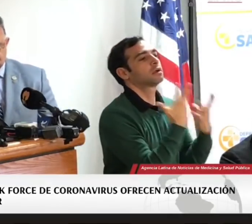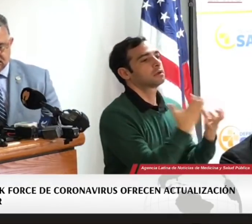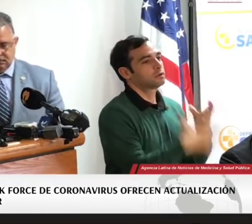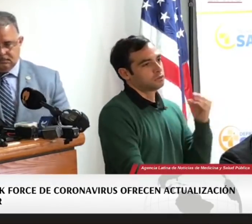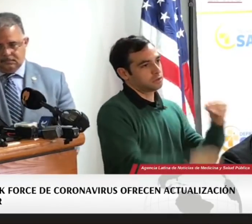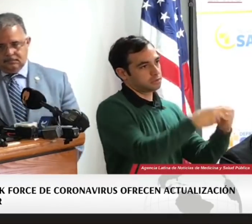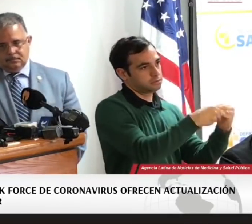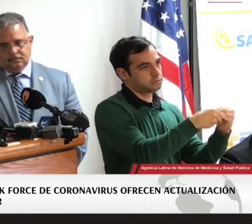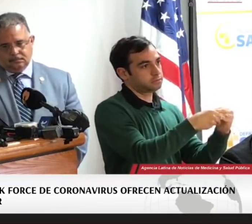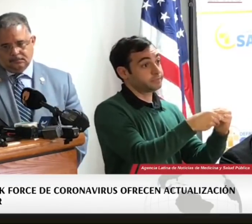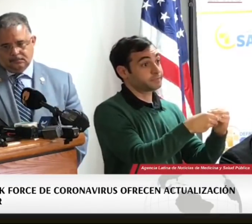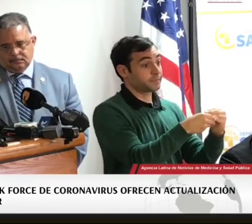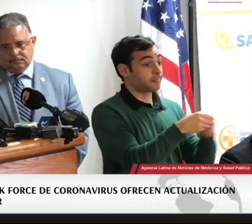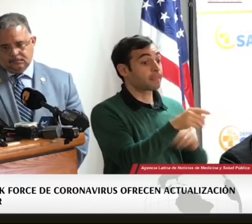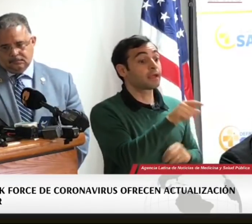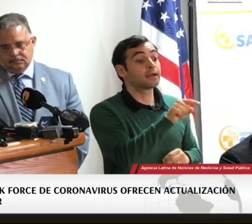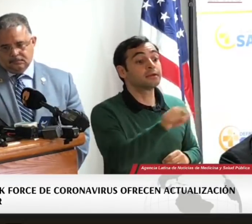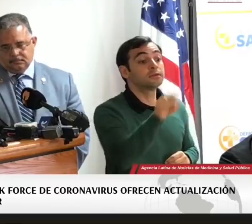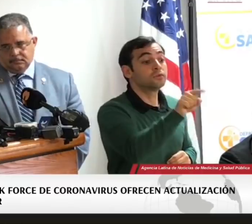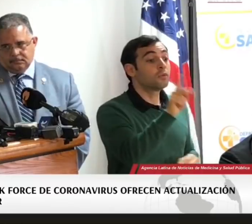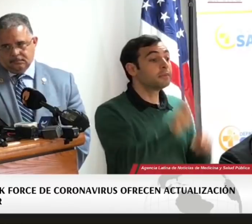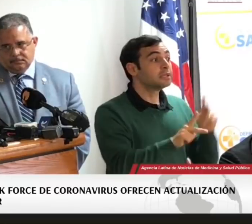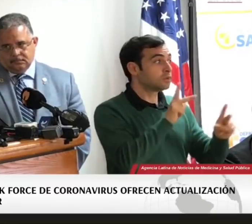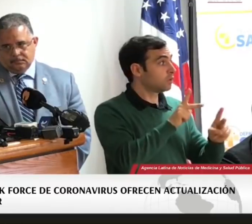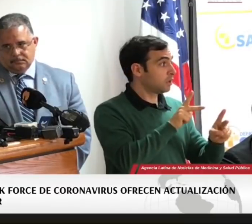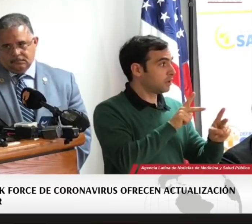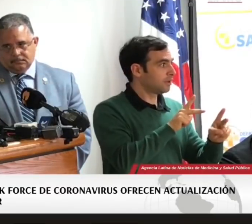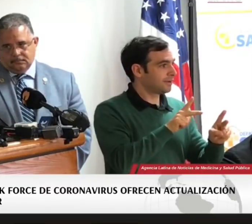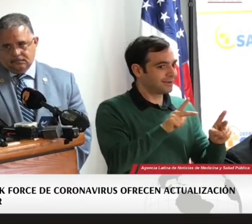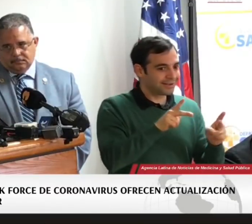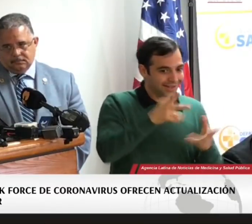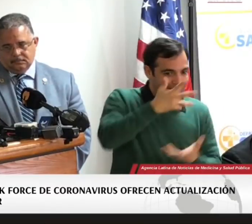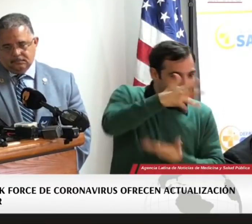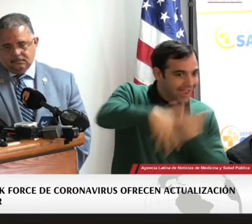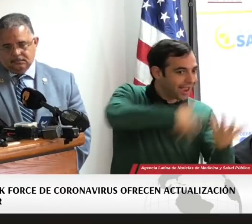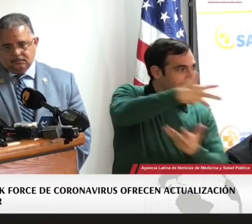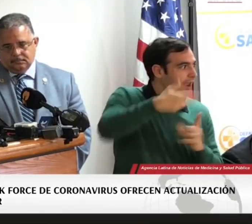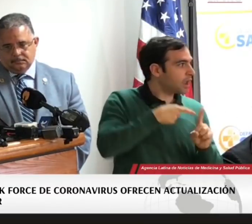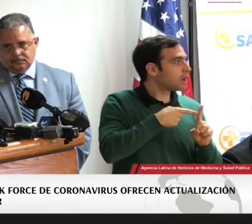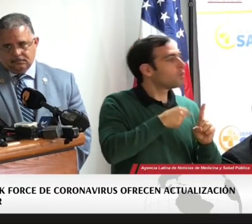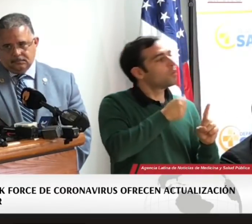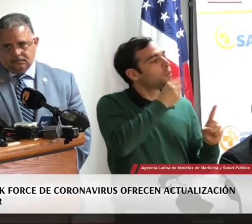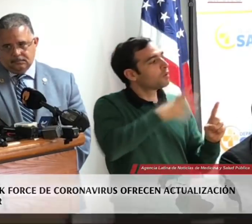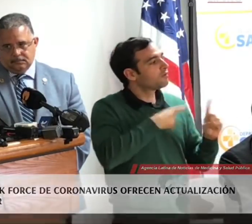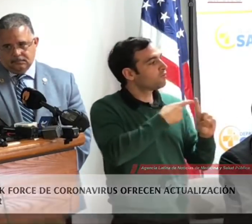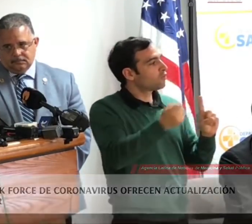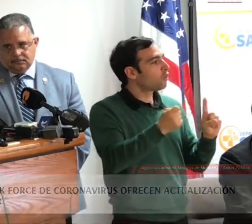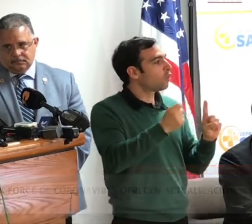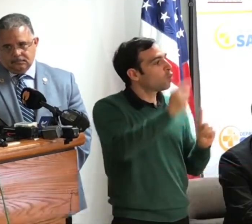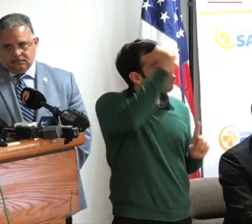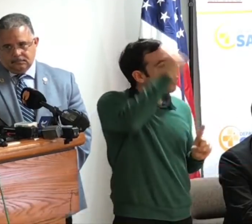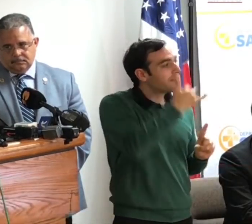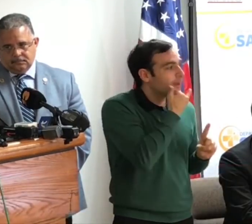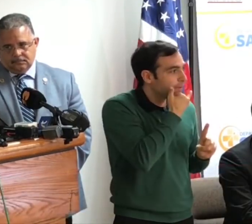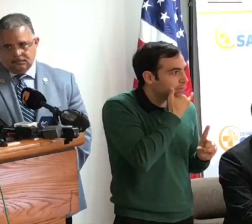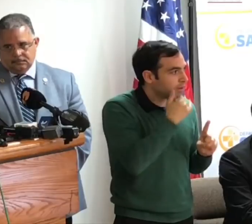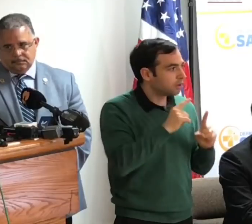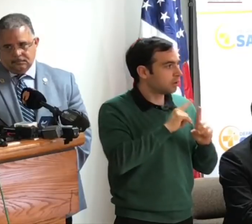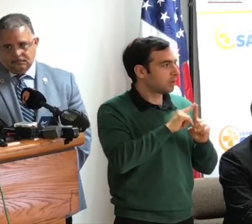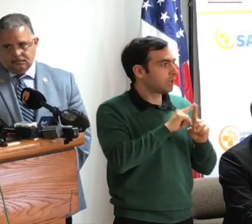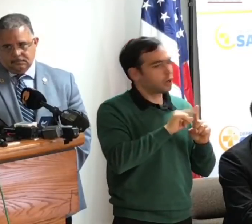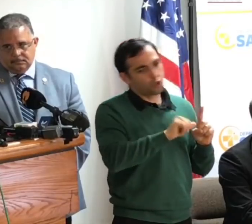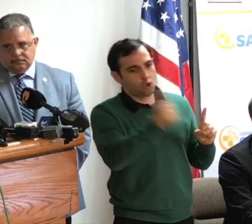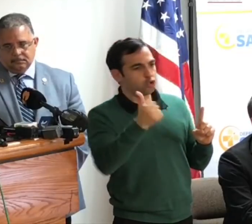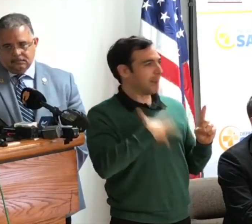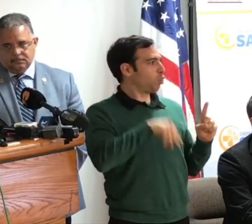las personas que compartieron directamente con él en Puerto Rico, que eran la dama de Guayama y otra persona más como el dueño del